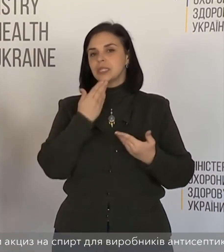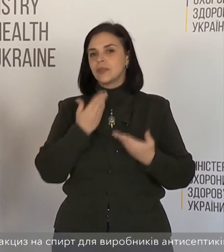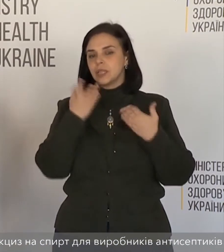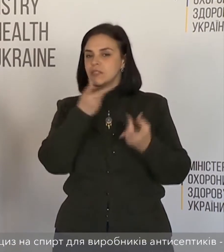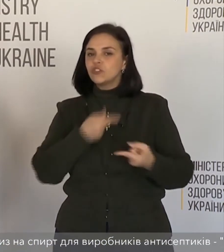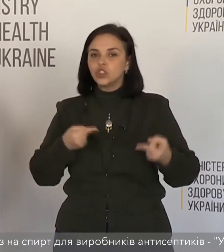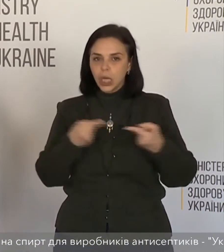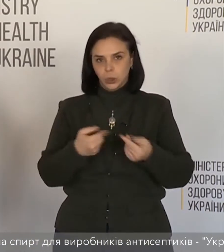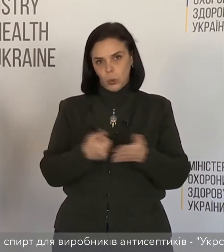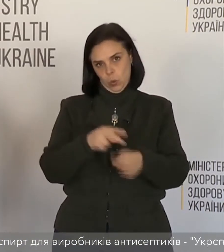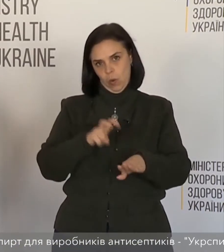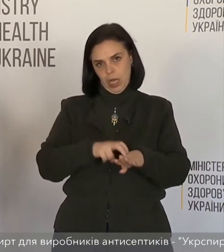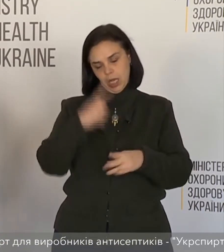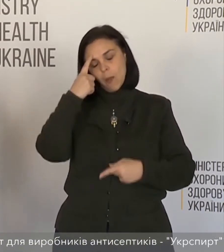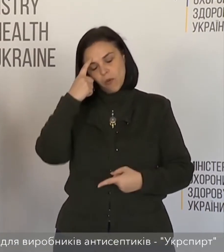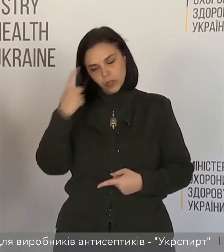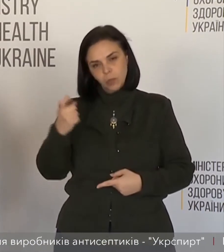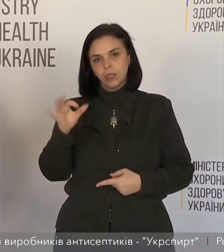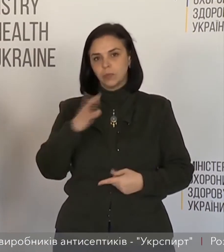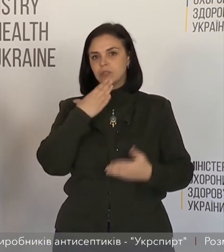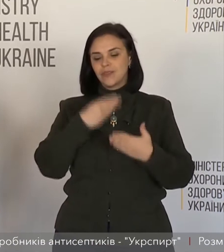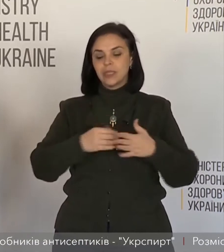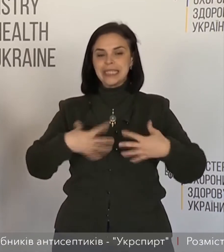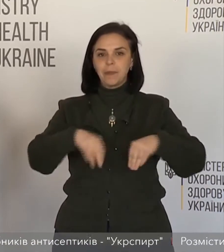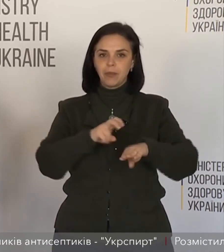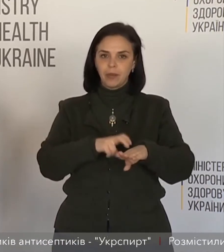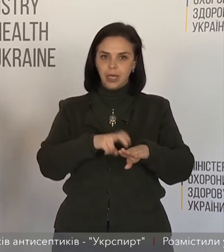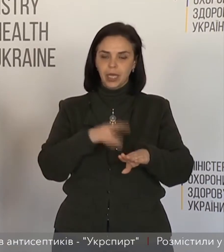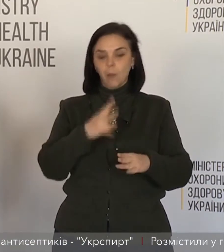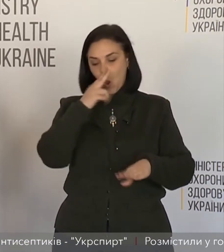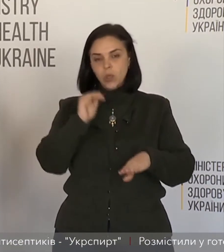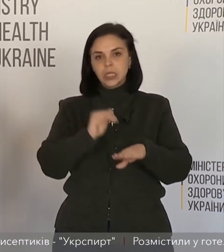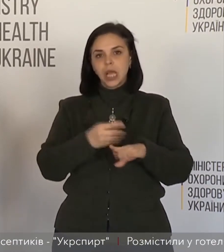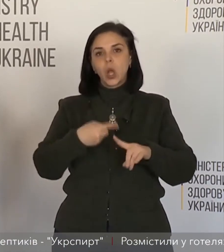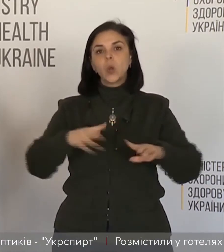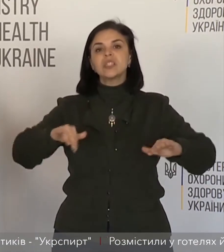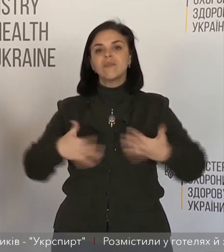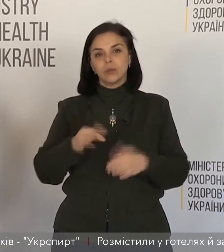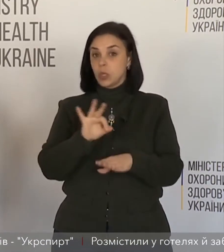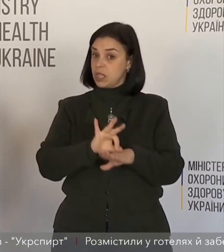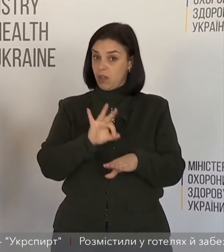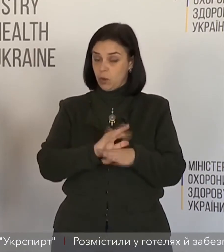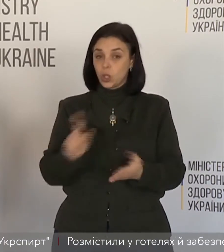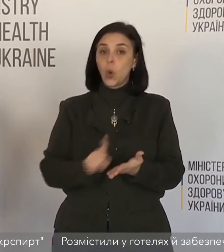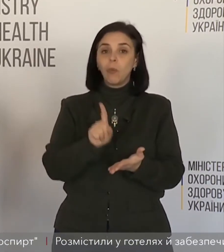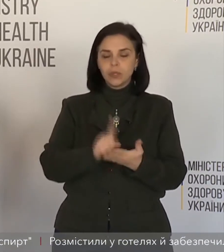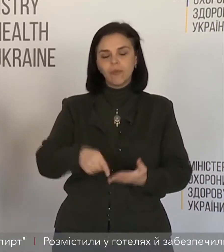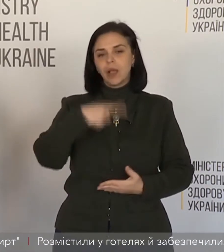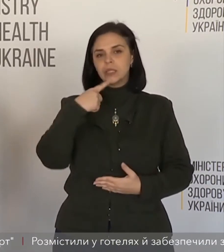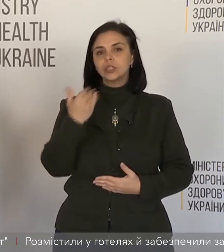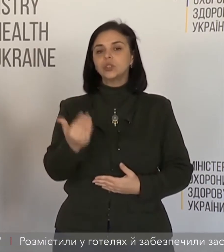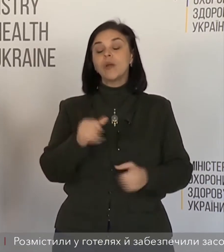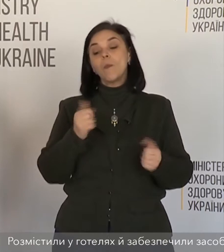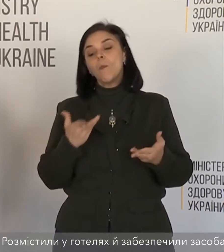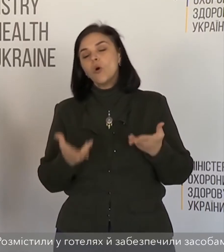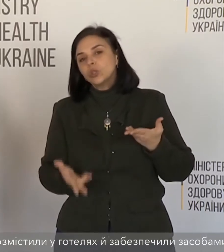вчасно до лікаря, повідомляти про свого сімейного лікаря про ознаки гострого вірусного захворювання, обов'язково казати, що ви, можливо,